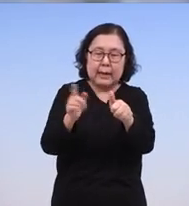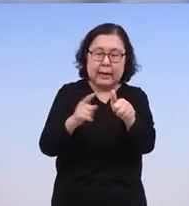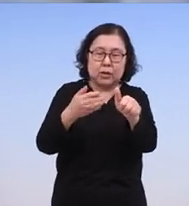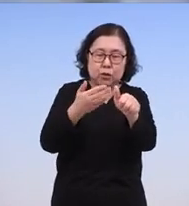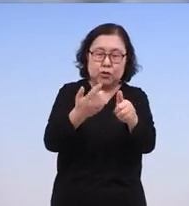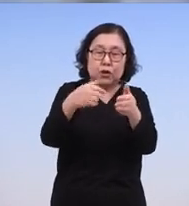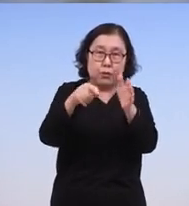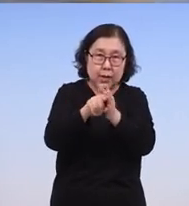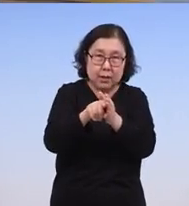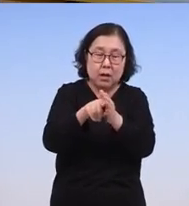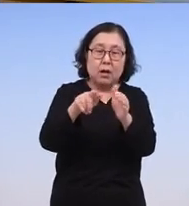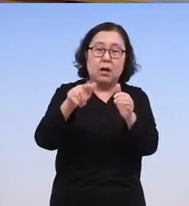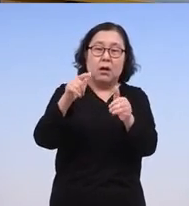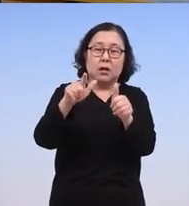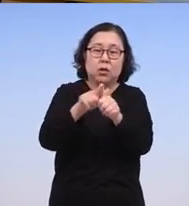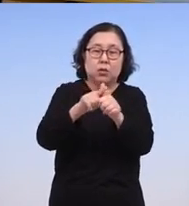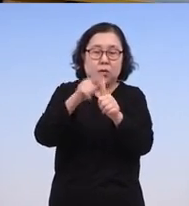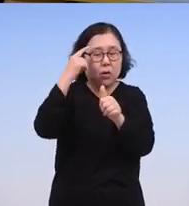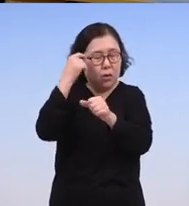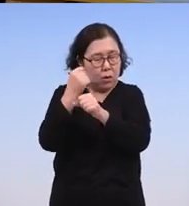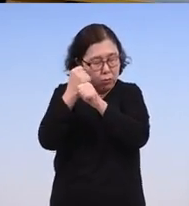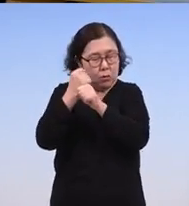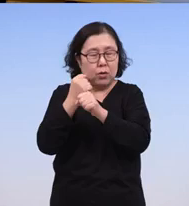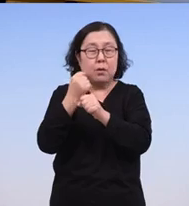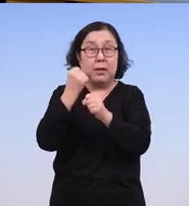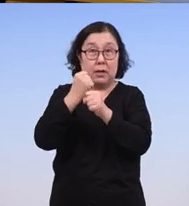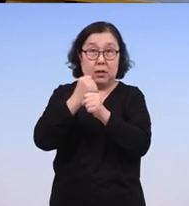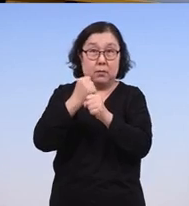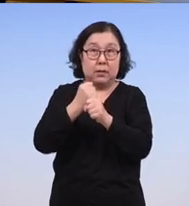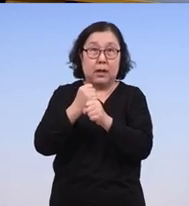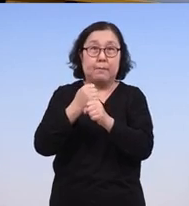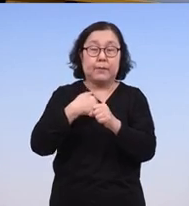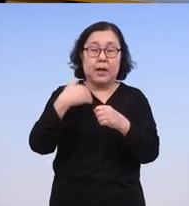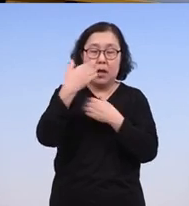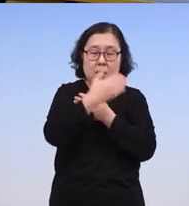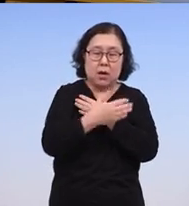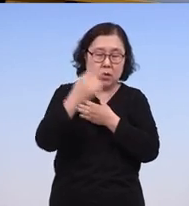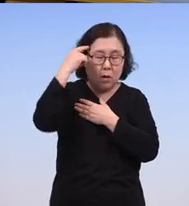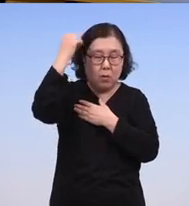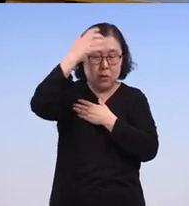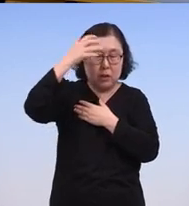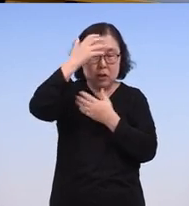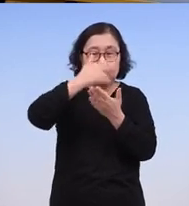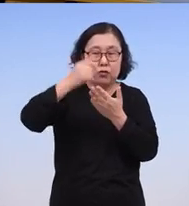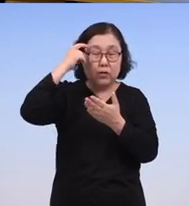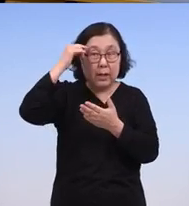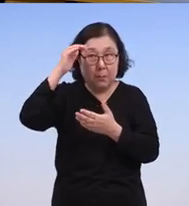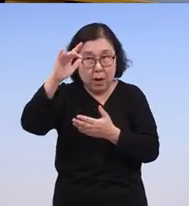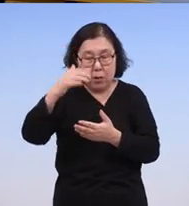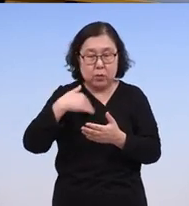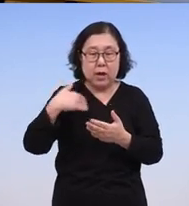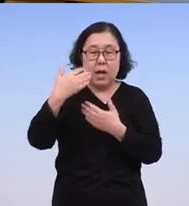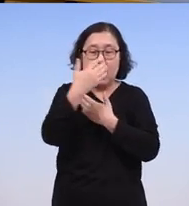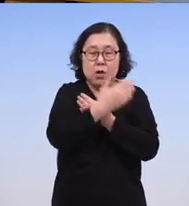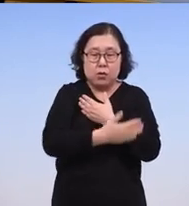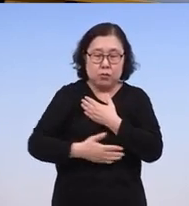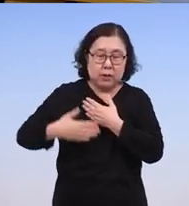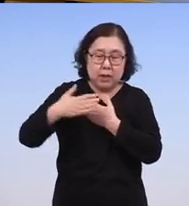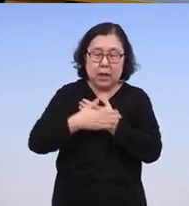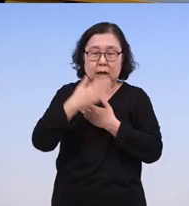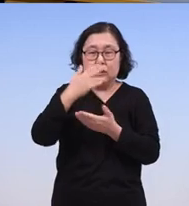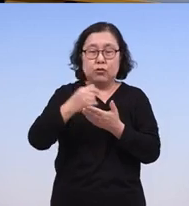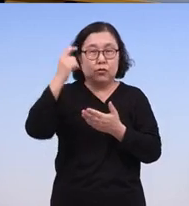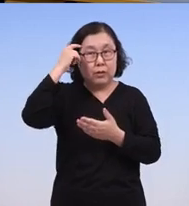시편 63편 1절에 보니까 내 영혼이 주를 갈망하며, 그 다음 보세요, 내 육체가 주를 앙모하나이다. 잠언